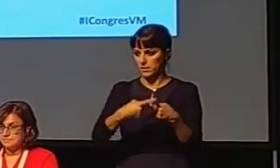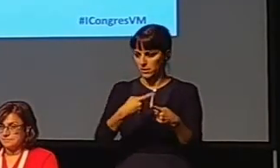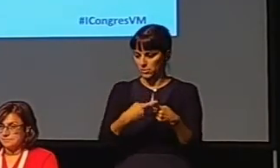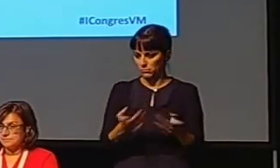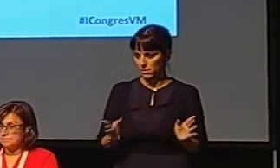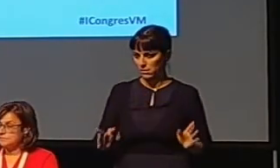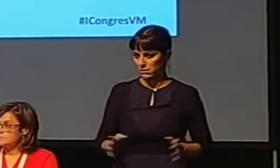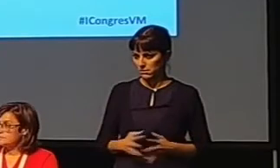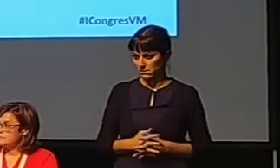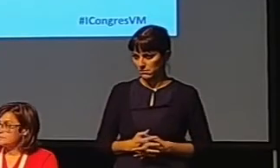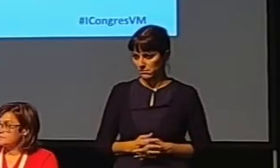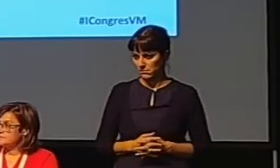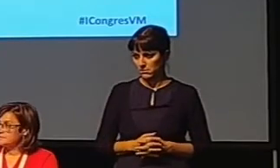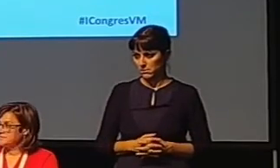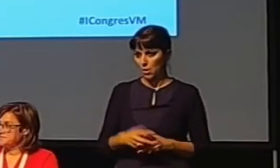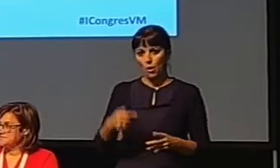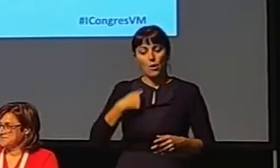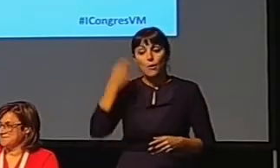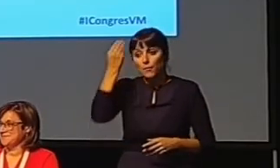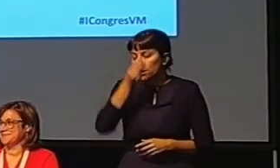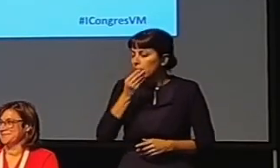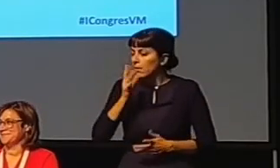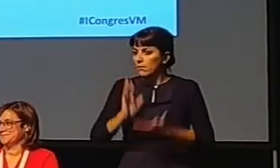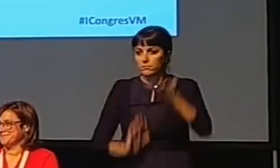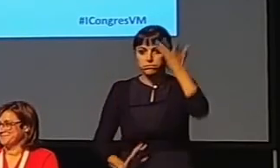No m'estic cremant a lo bonzo.